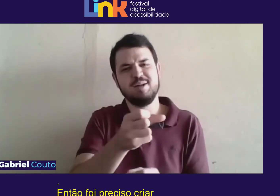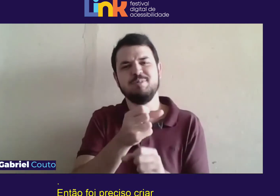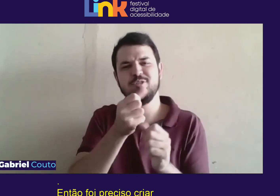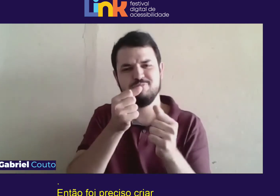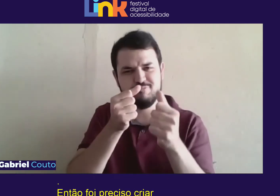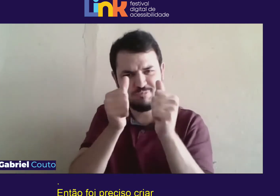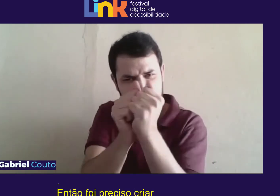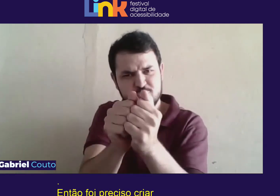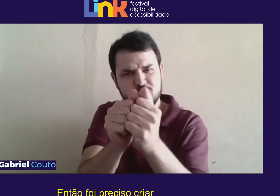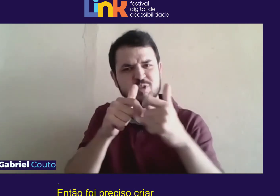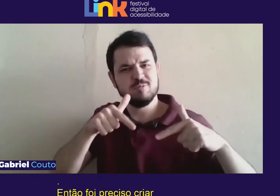comprovar por vários